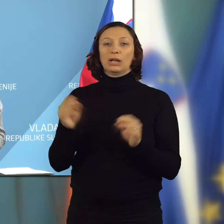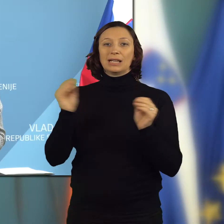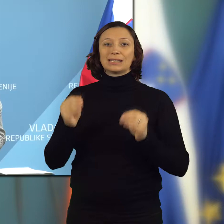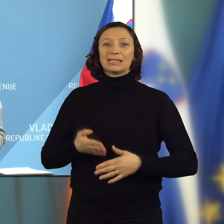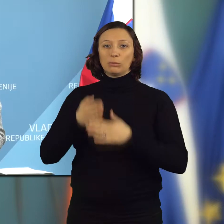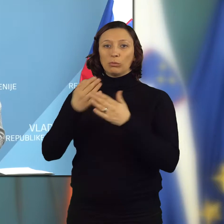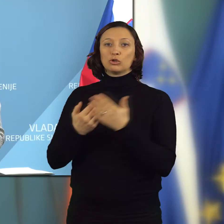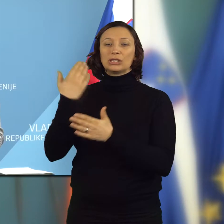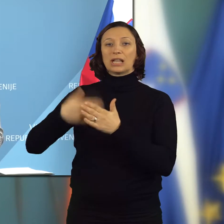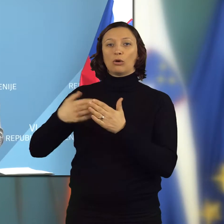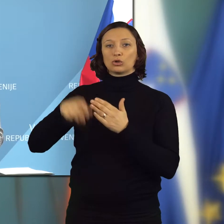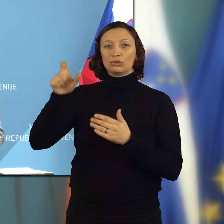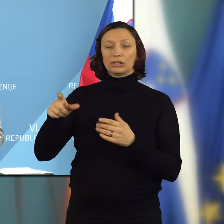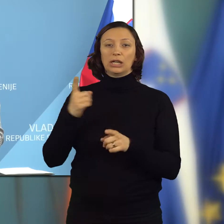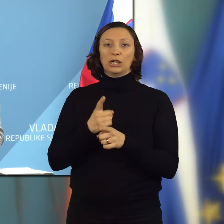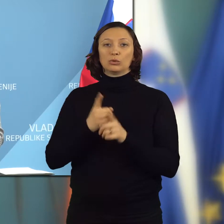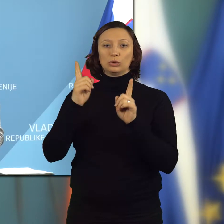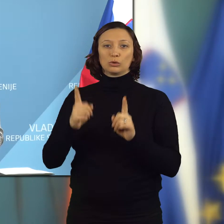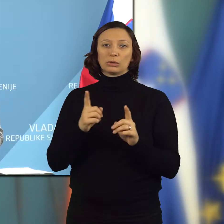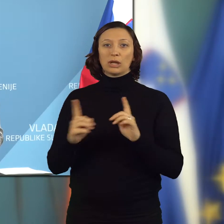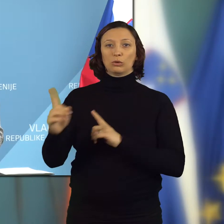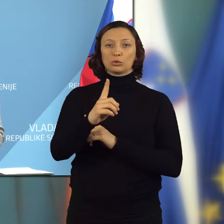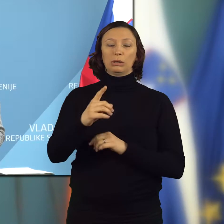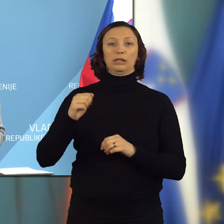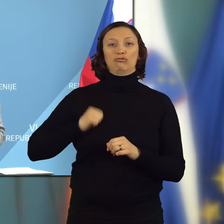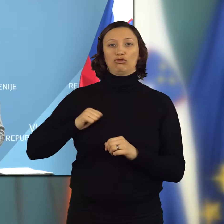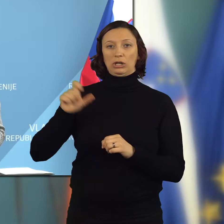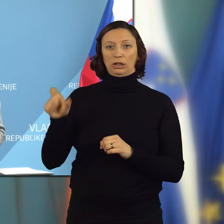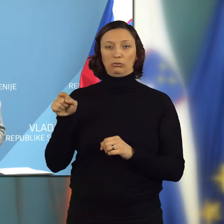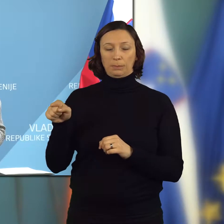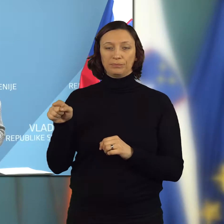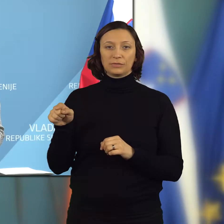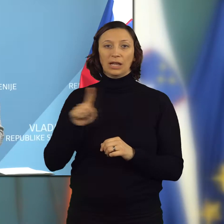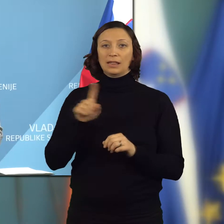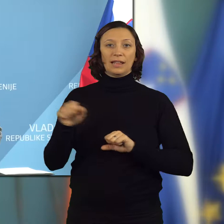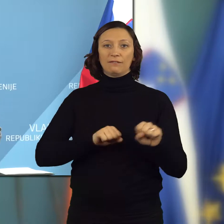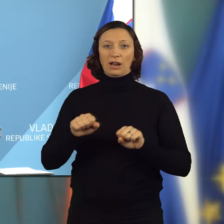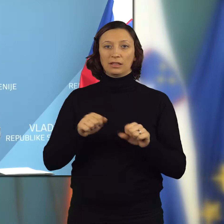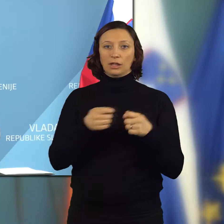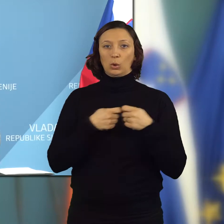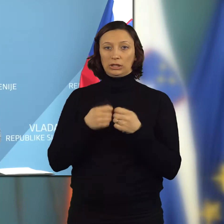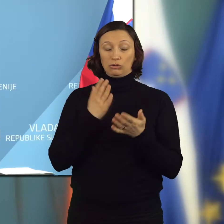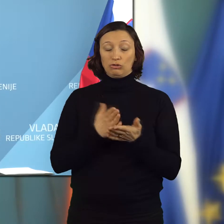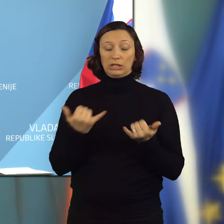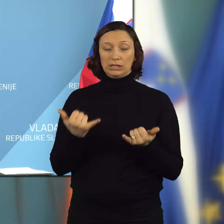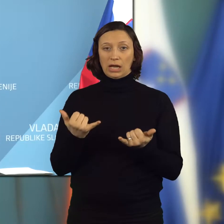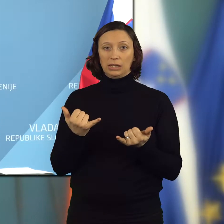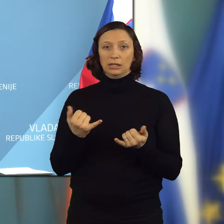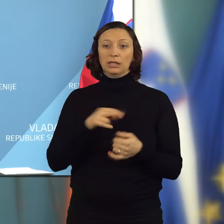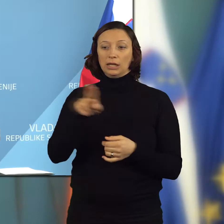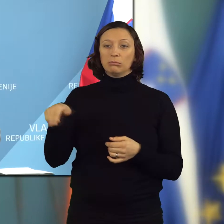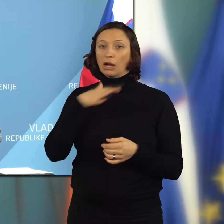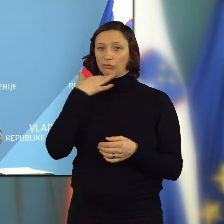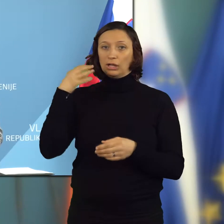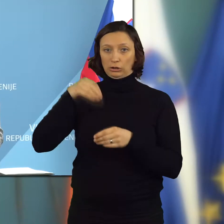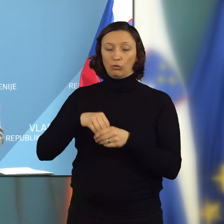pomoči za oškodovanca oziroma vzpostavlja v ospredje žrtev. Nevladne organizacije, ki že sedaj